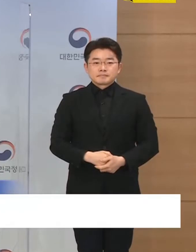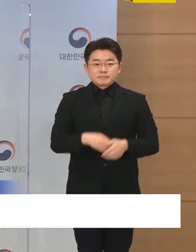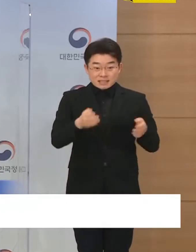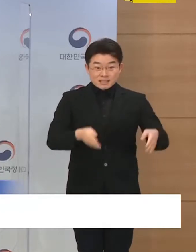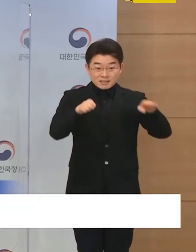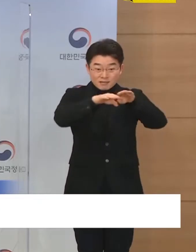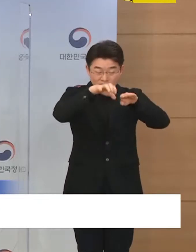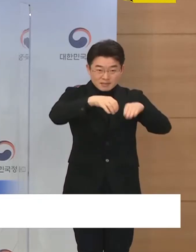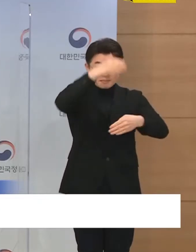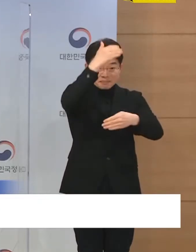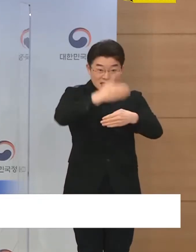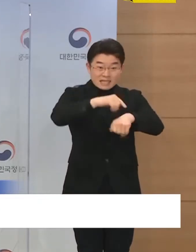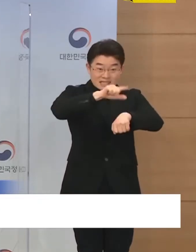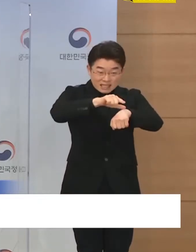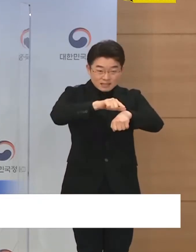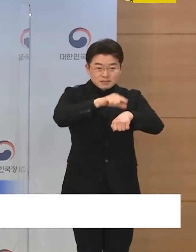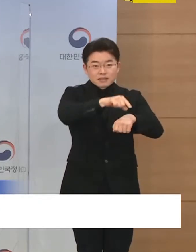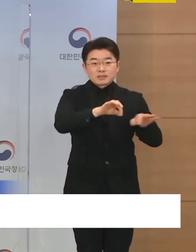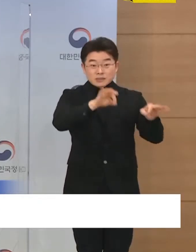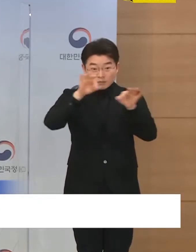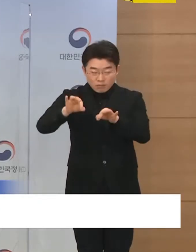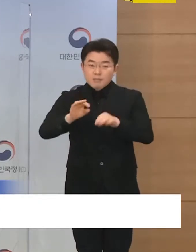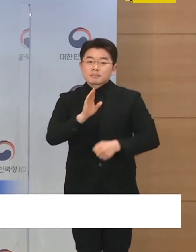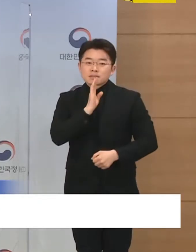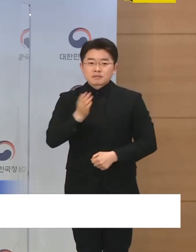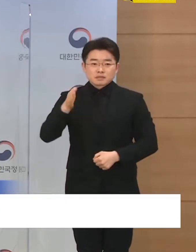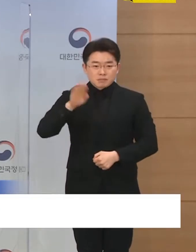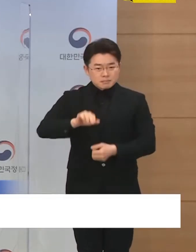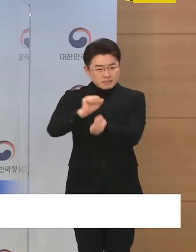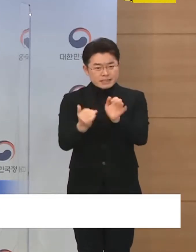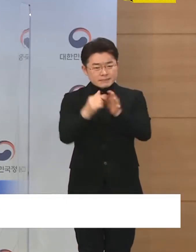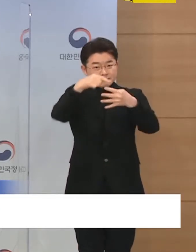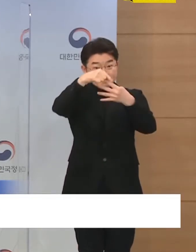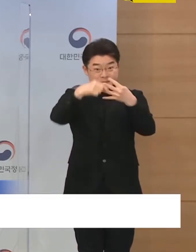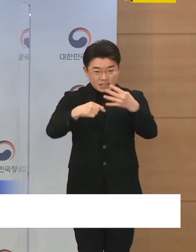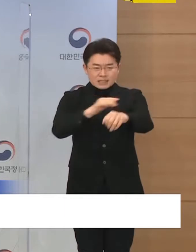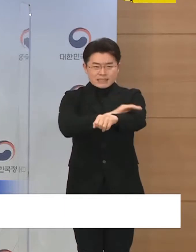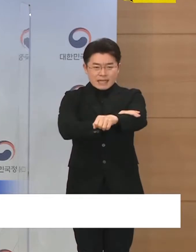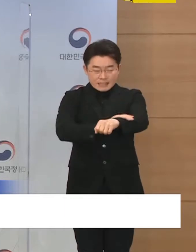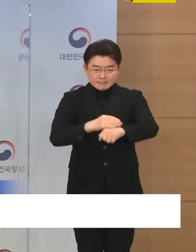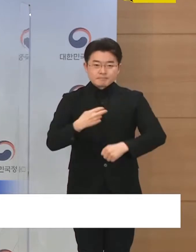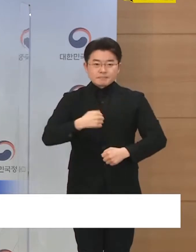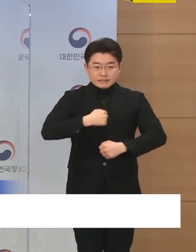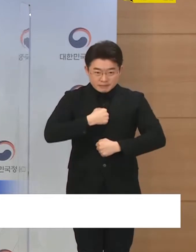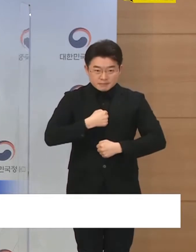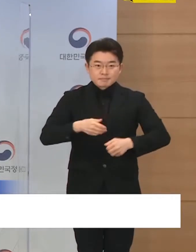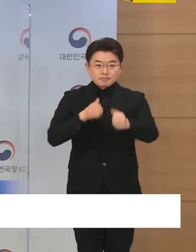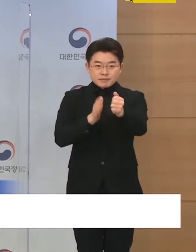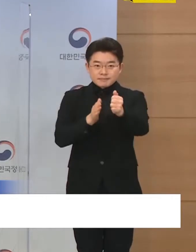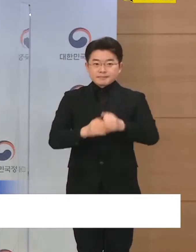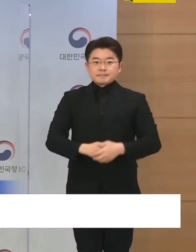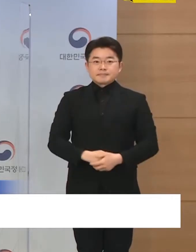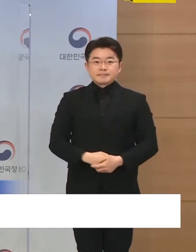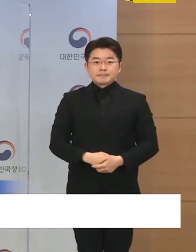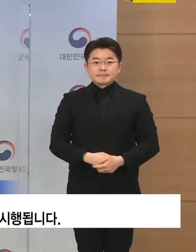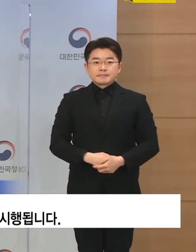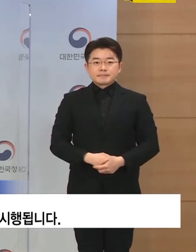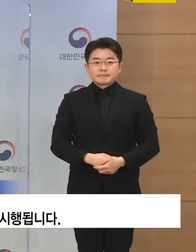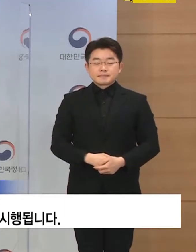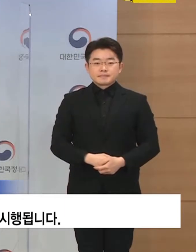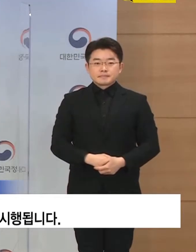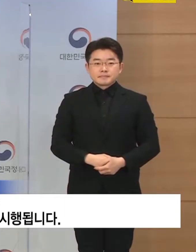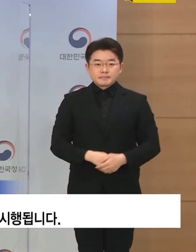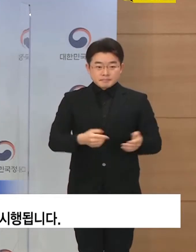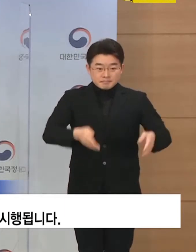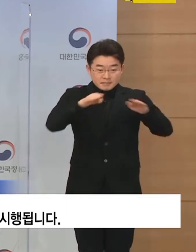다중이용시설의 운영시간의 제한은 완화되지만 방역수칙에 따른 점검과 처분은 강화됩니다.